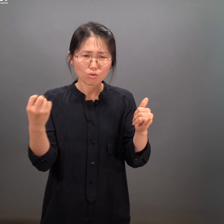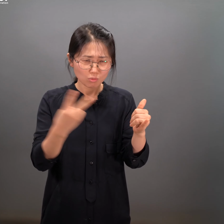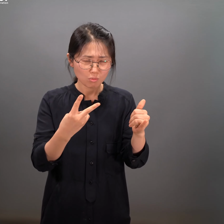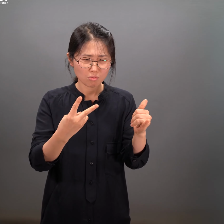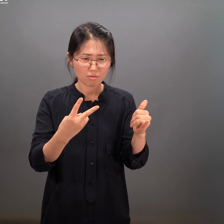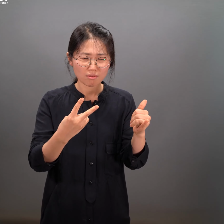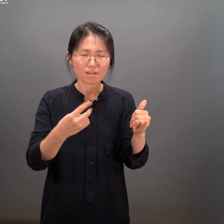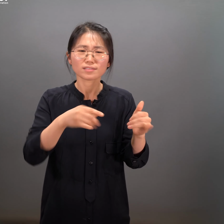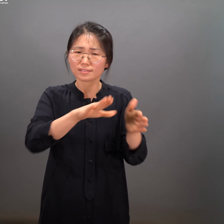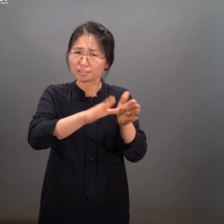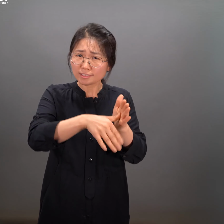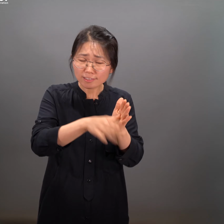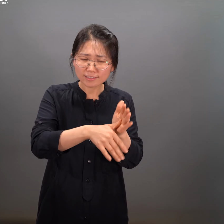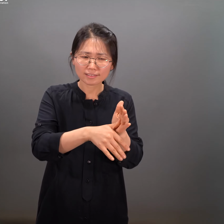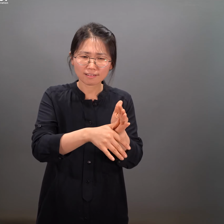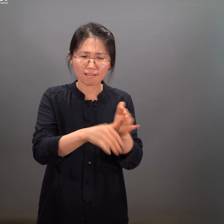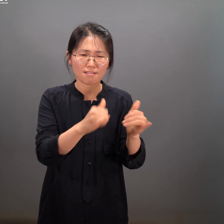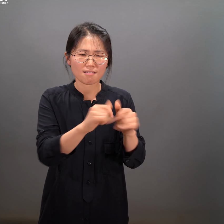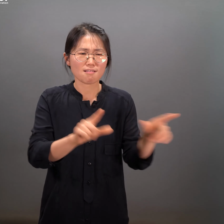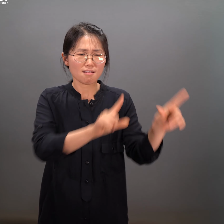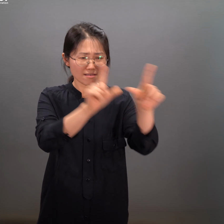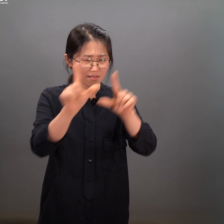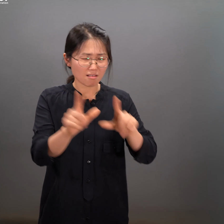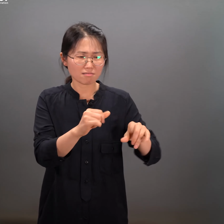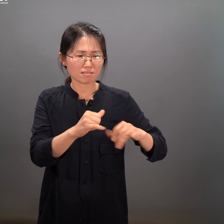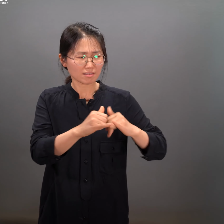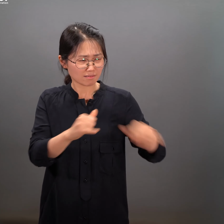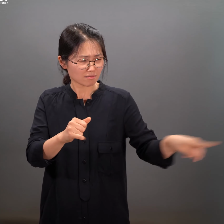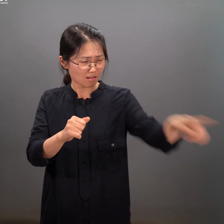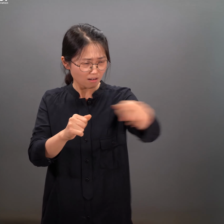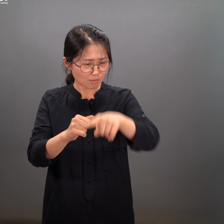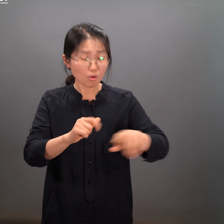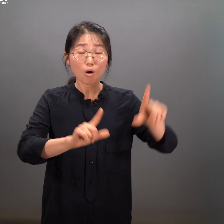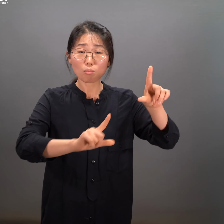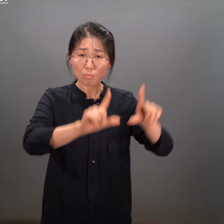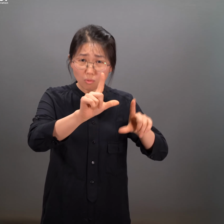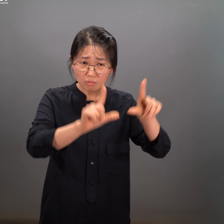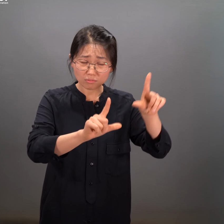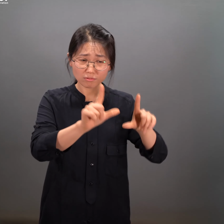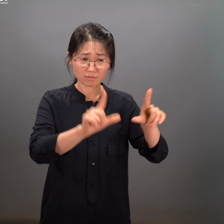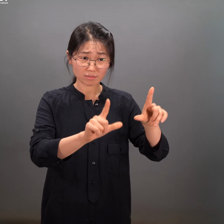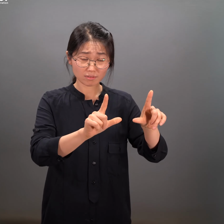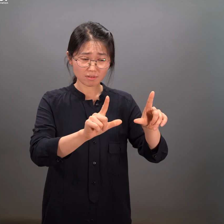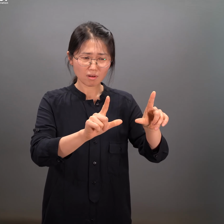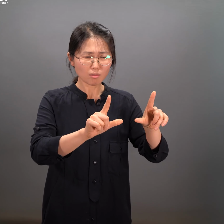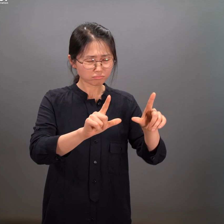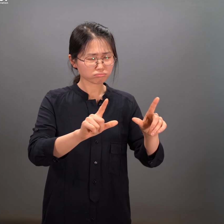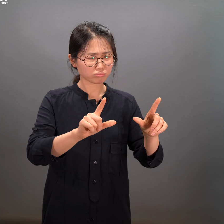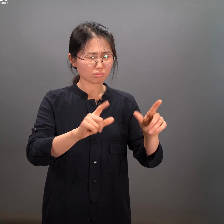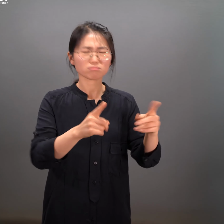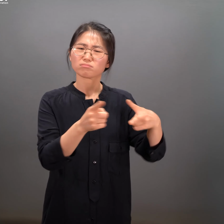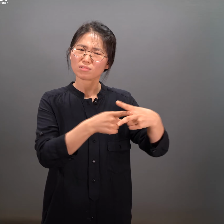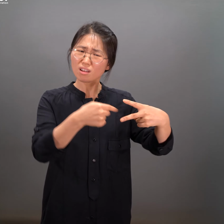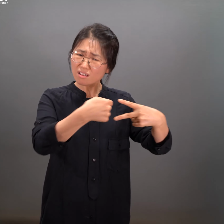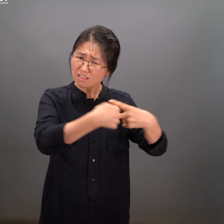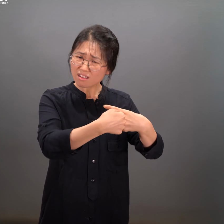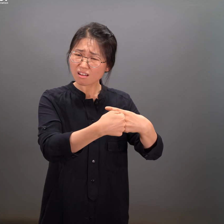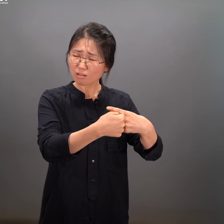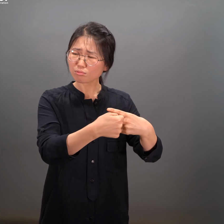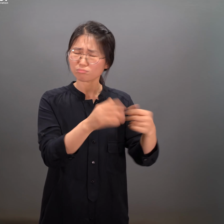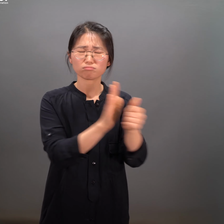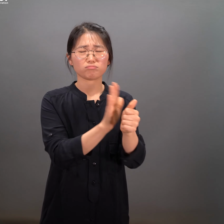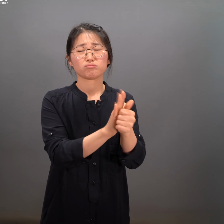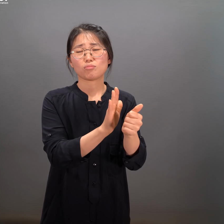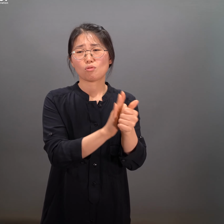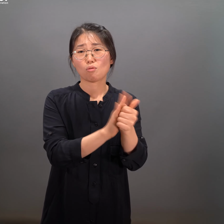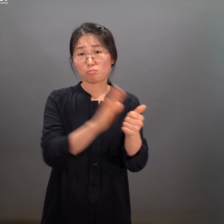데 도움이 되는 것은 분명합니다. 또 그 사사시대에 살았던 사람들의 군상을 이해하는 데는 분명히 도움이 될 수 있기도